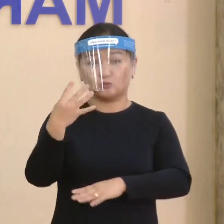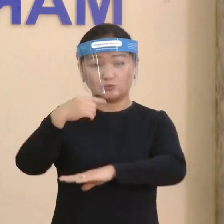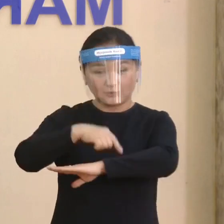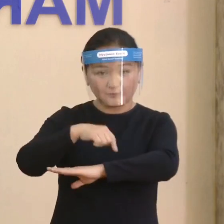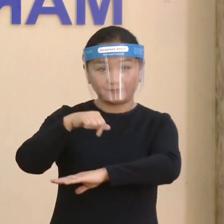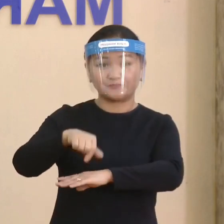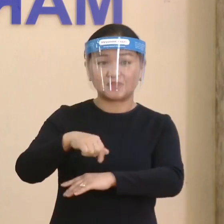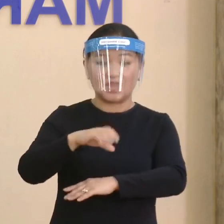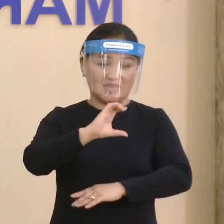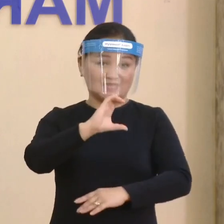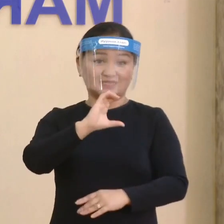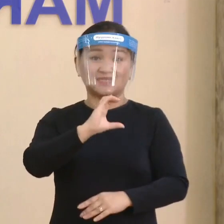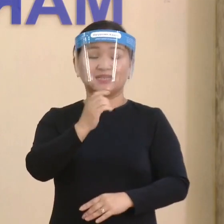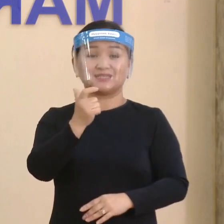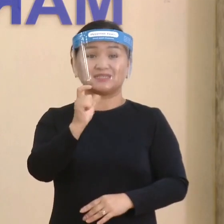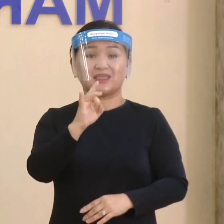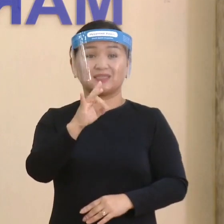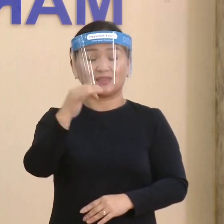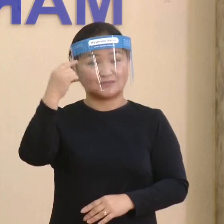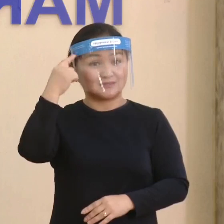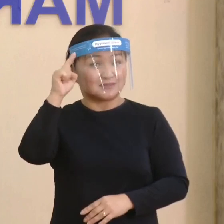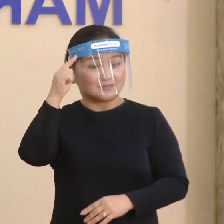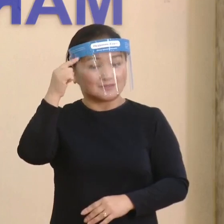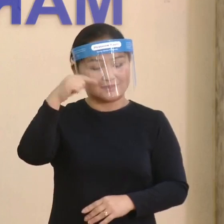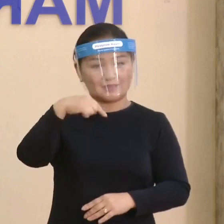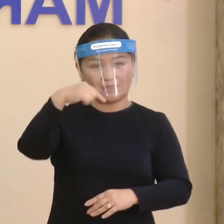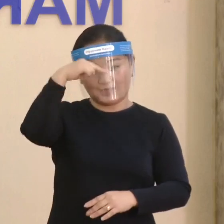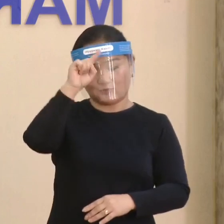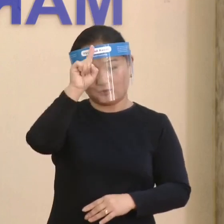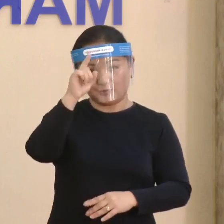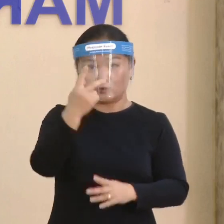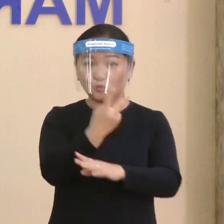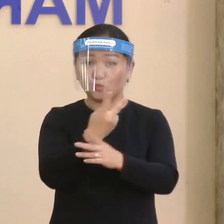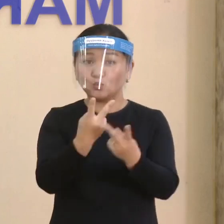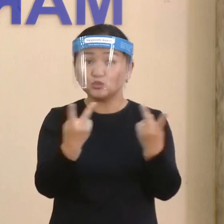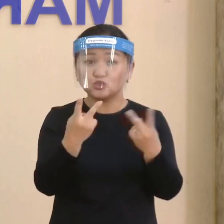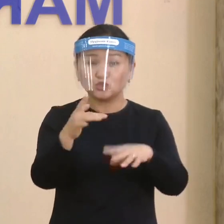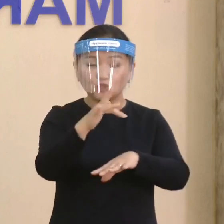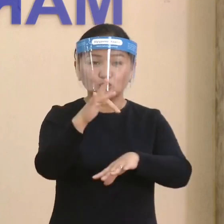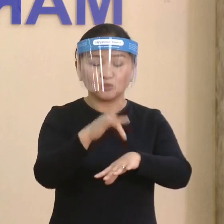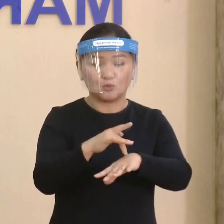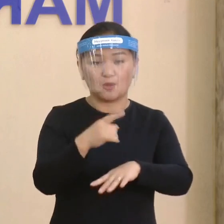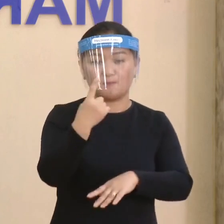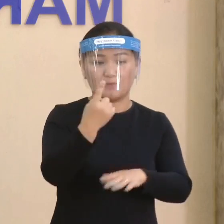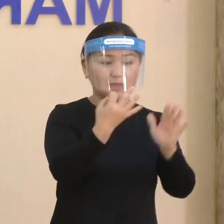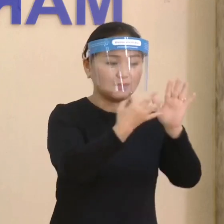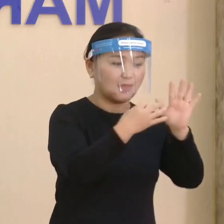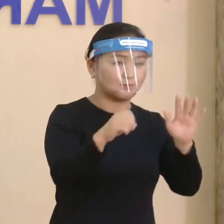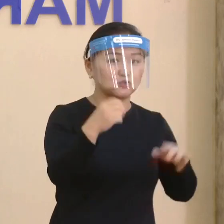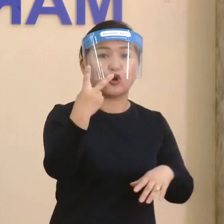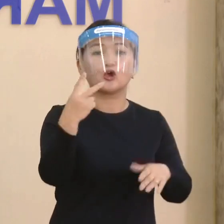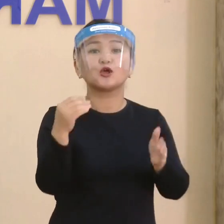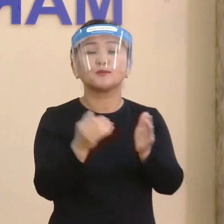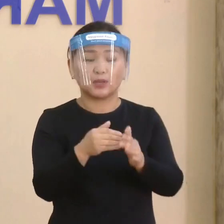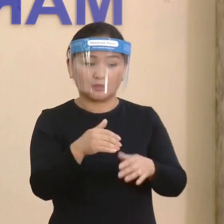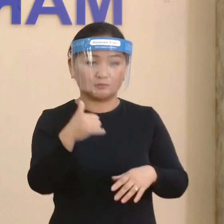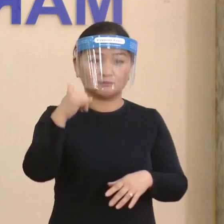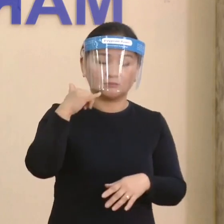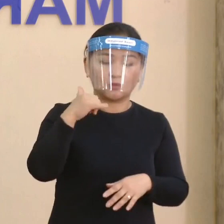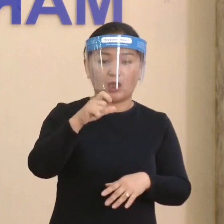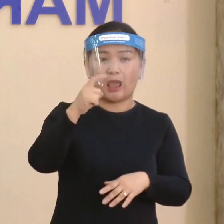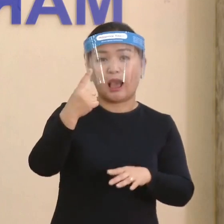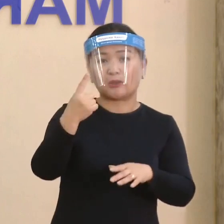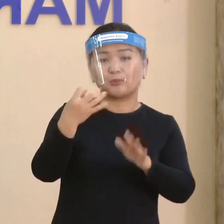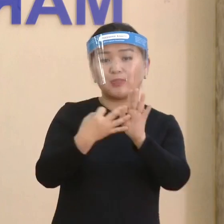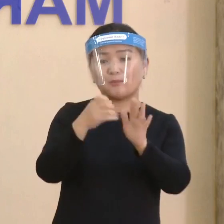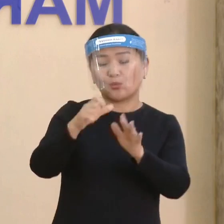буюу сэтгцийн эрүүл мэндийн үндэсний төвийн 1802000 дугаарт 14 хүн одоо холбогдож сэтгцийн эрүүл мэндтэй холбоотой зөвлөмж